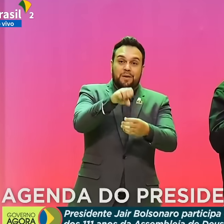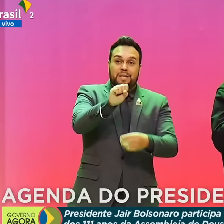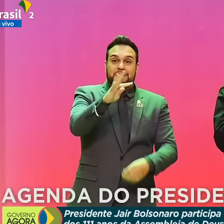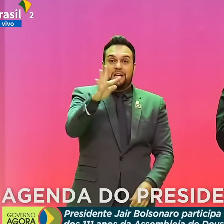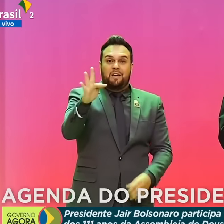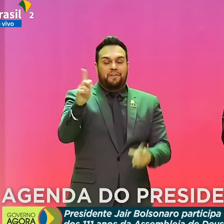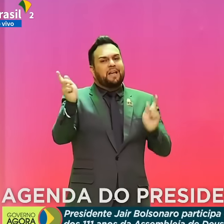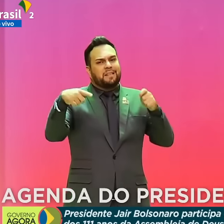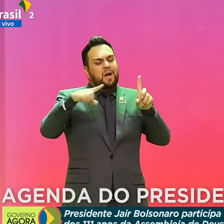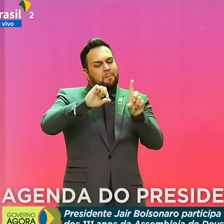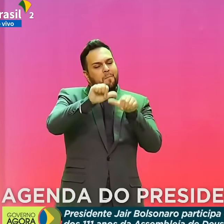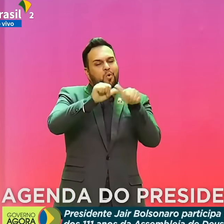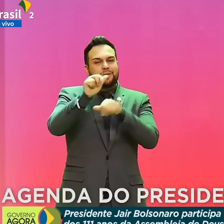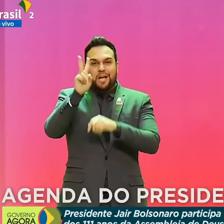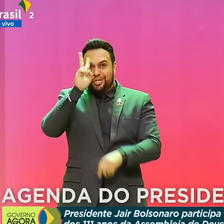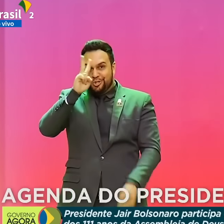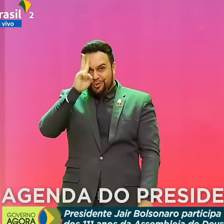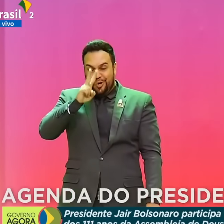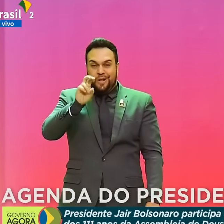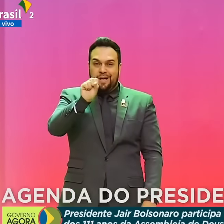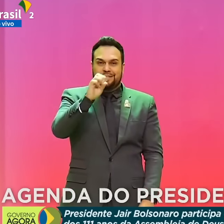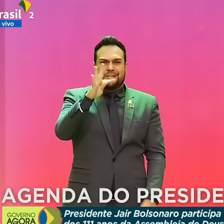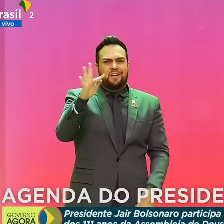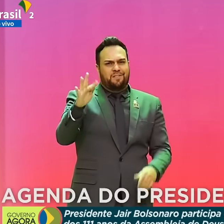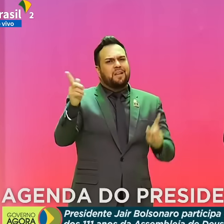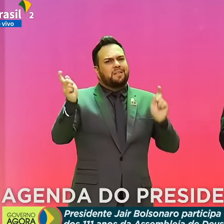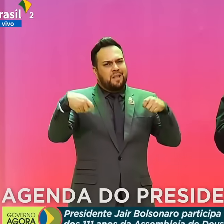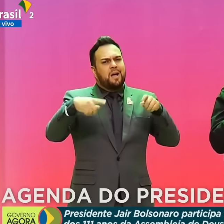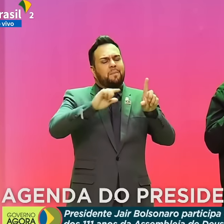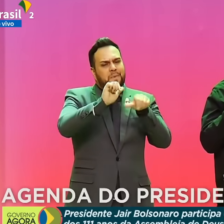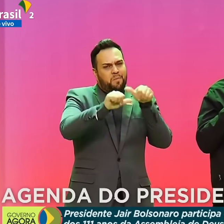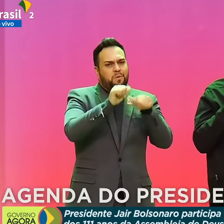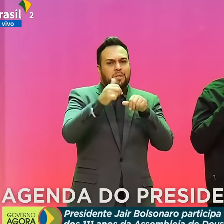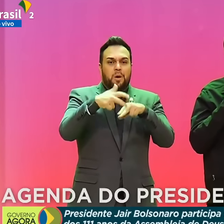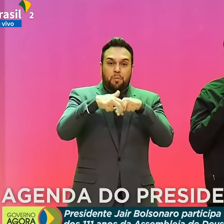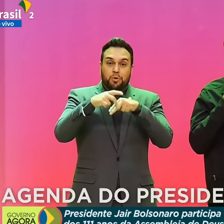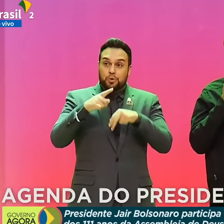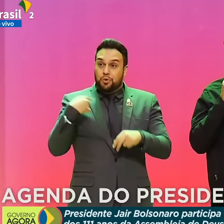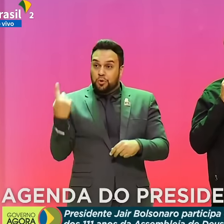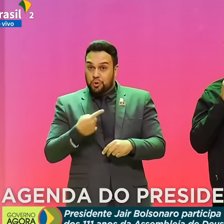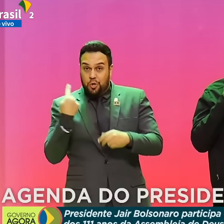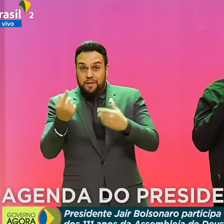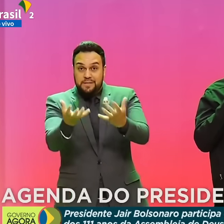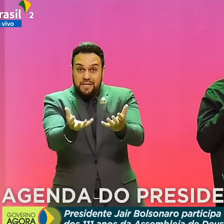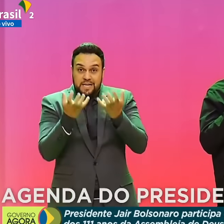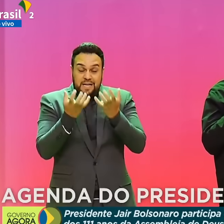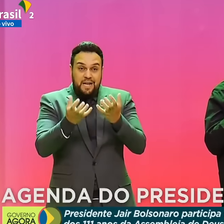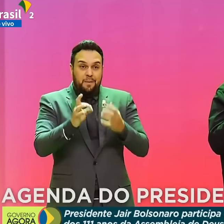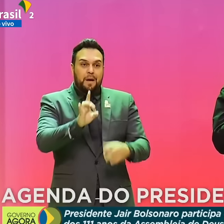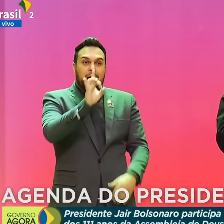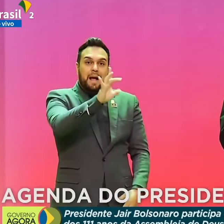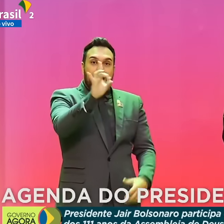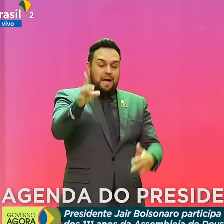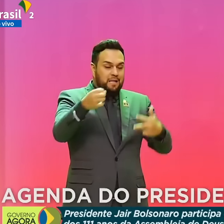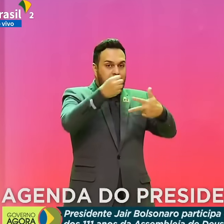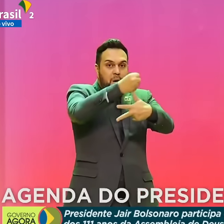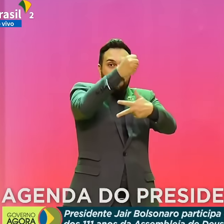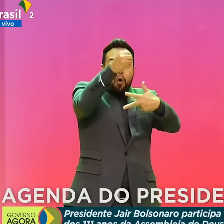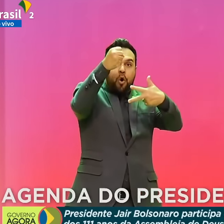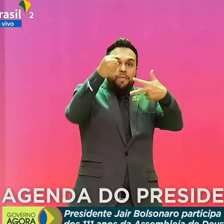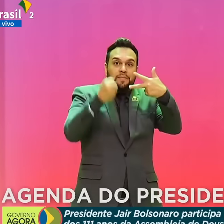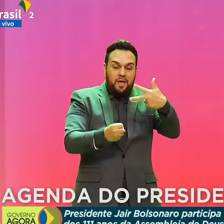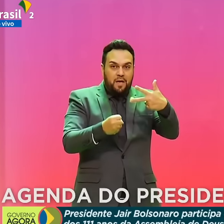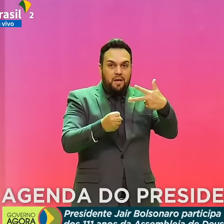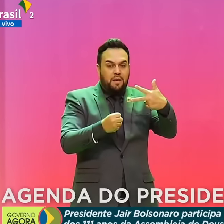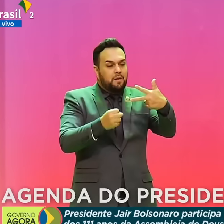Supremo Tribunal Federal. Nós queremos que cada poder seja